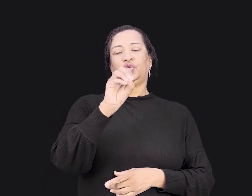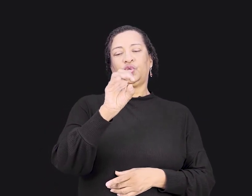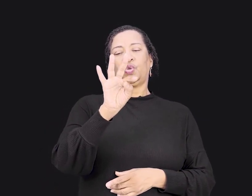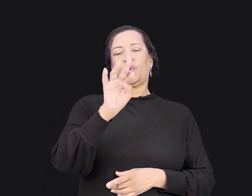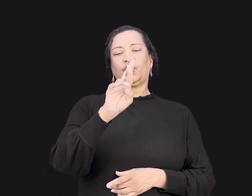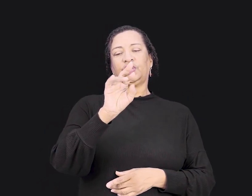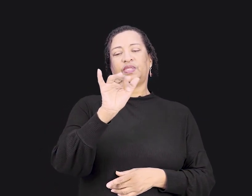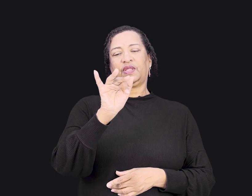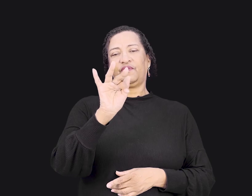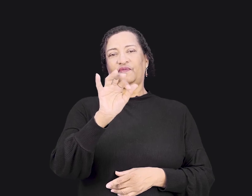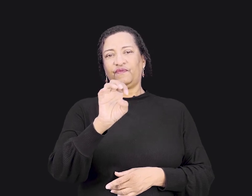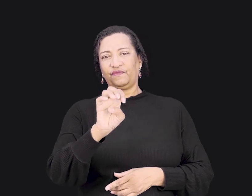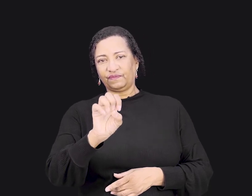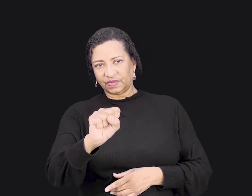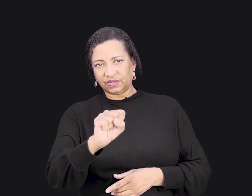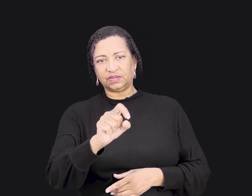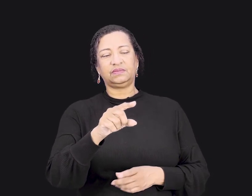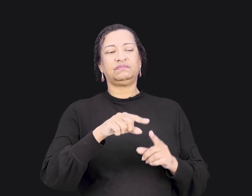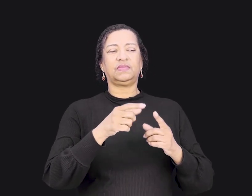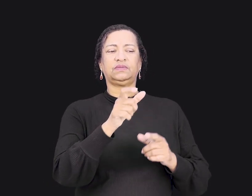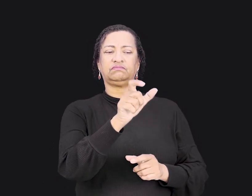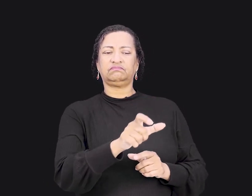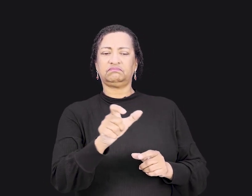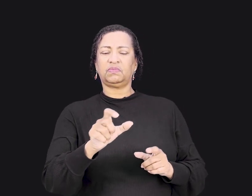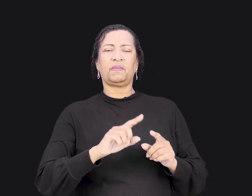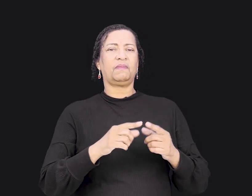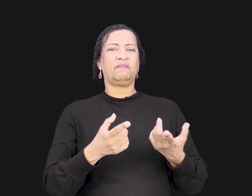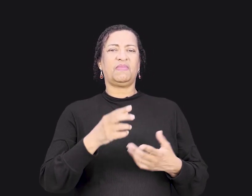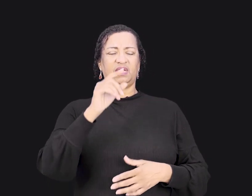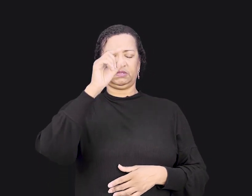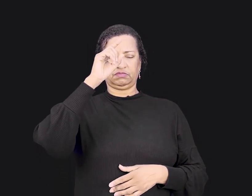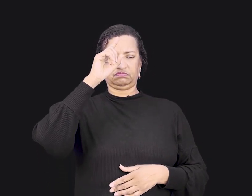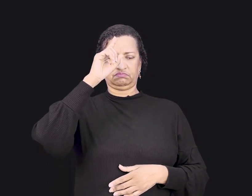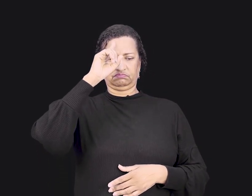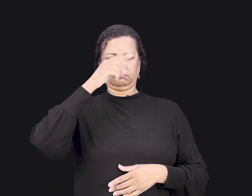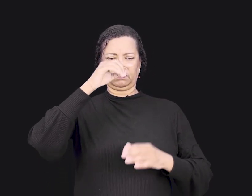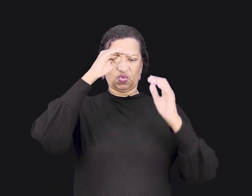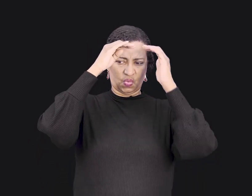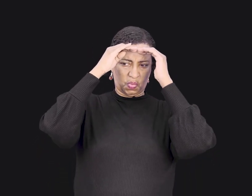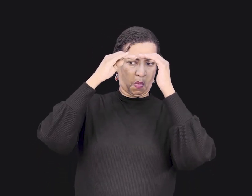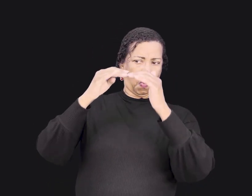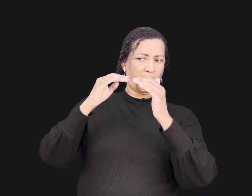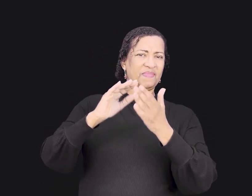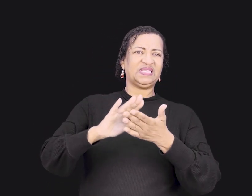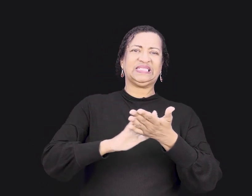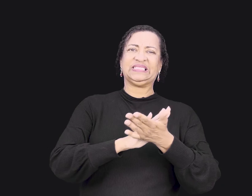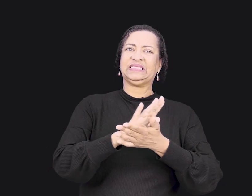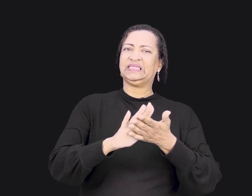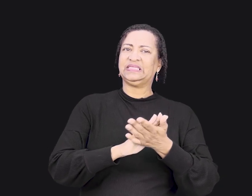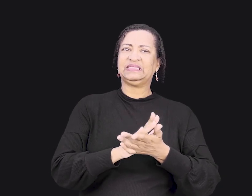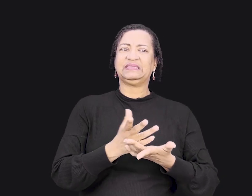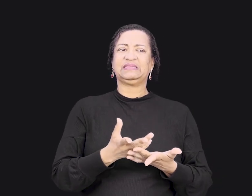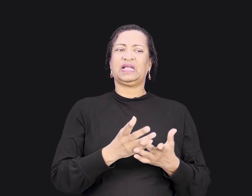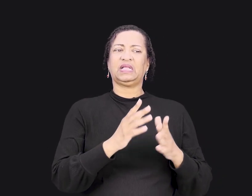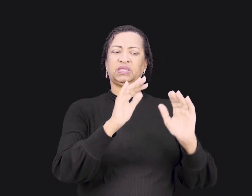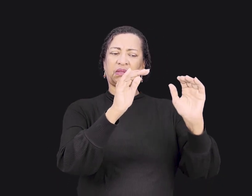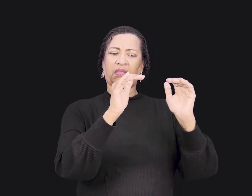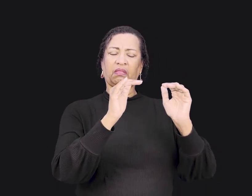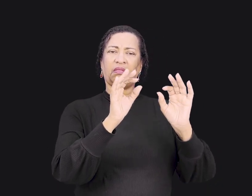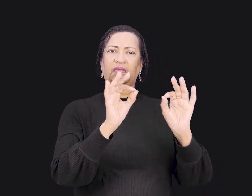os líderes, mas que não se submetia à autoridade que João tinha sobre ele e nem o ouvia. João disse que quando